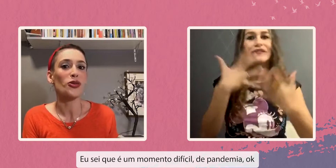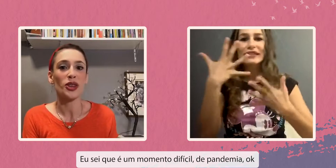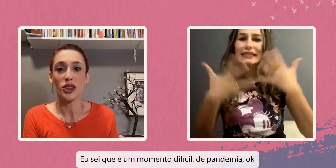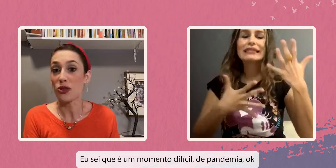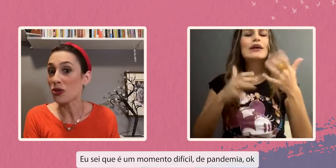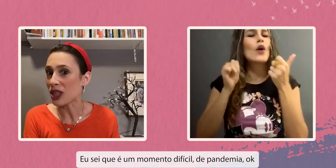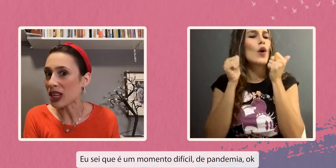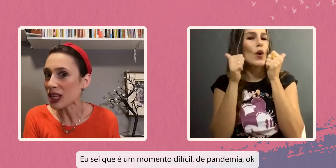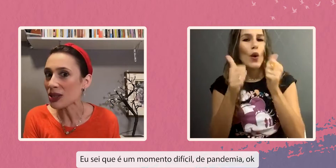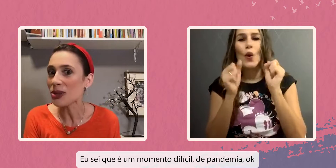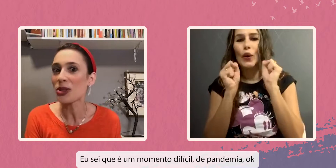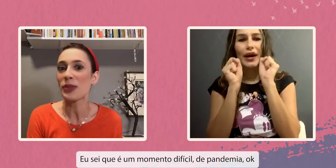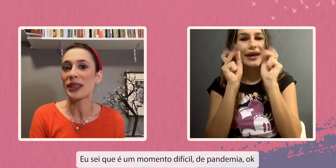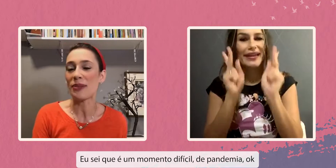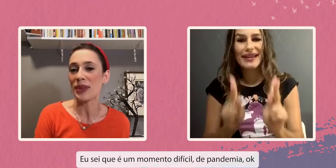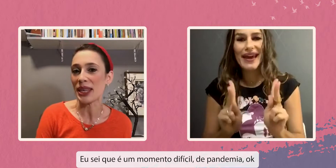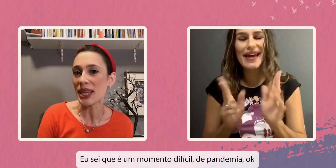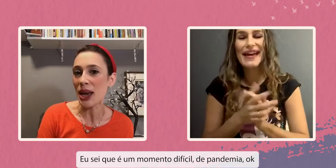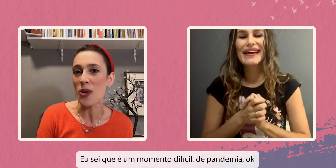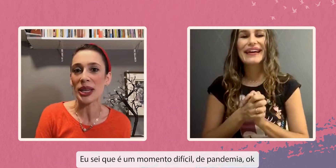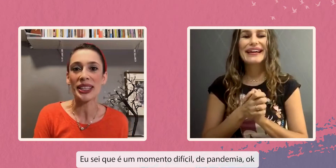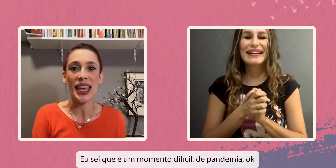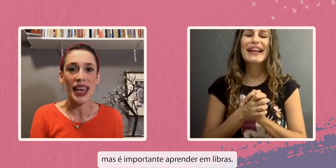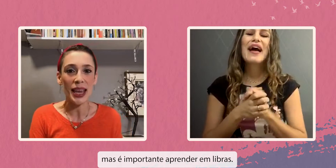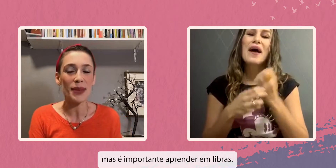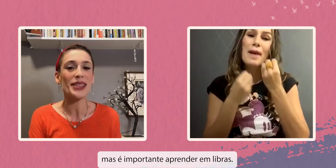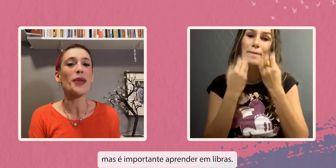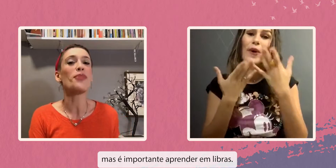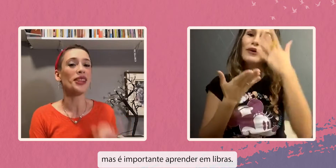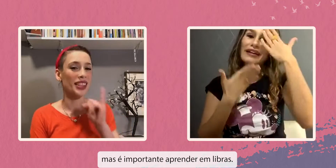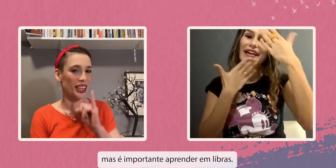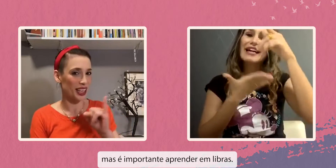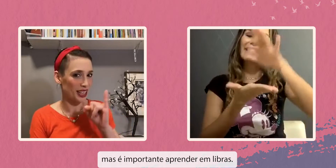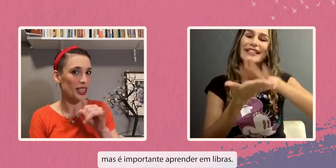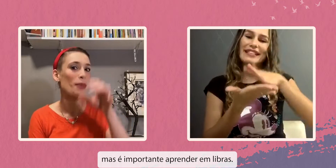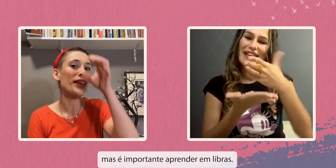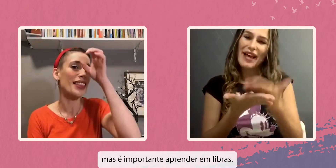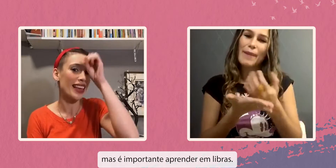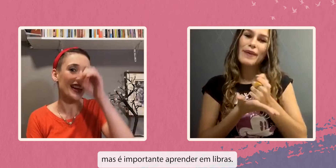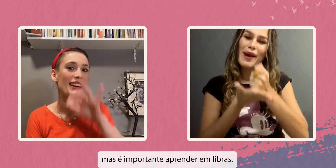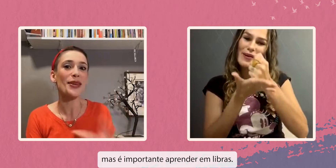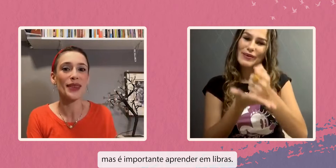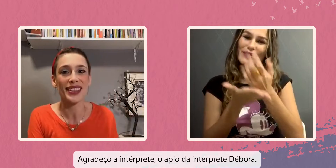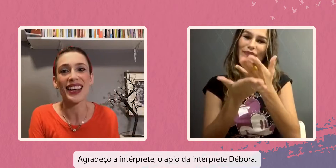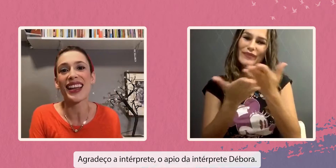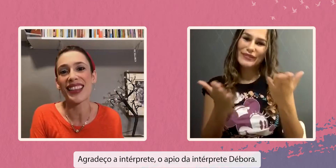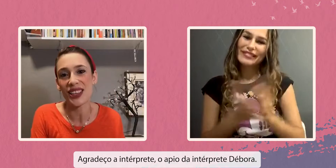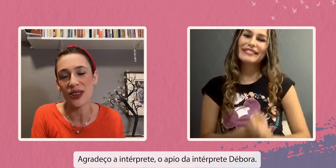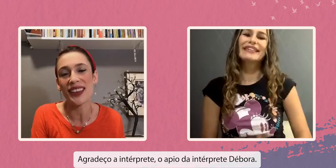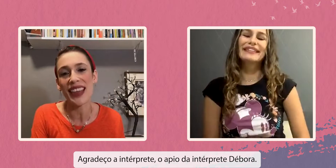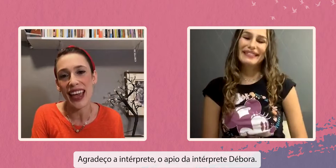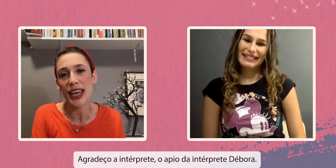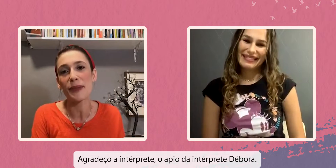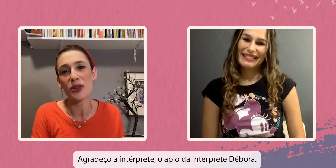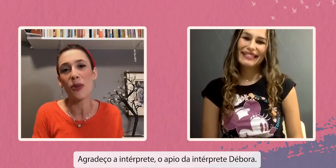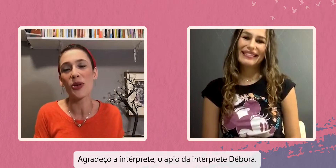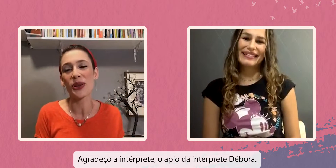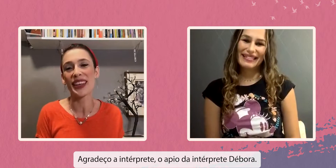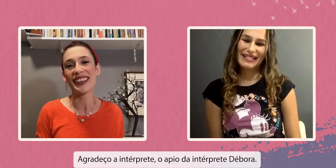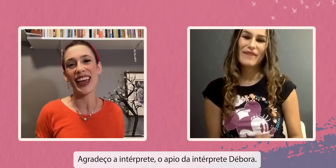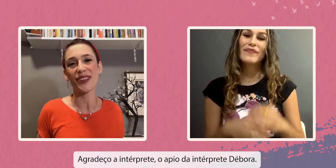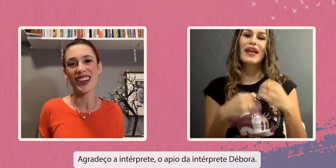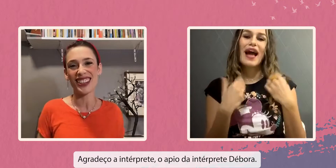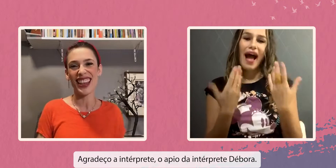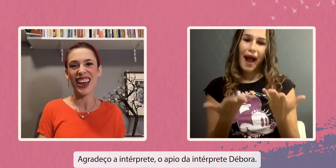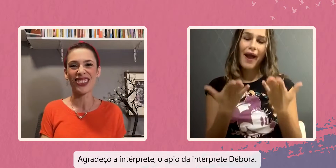momento difícil, de pandemia, ok, mas é importante aprender em Libras. Agradeço a intérprete, o apoio